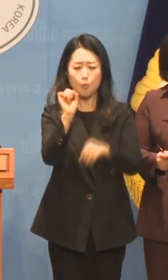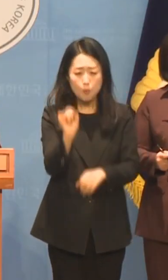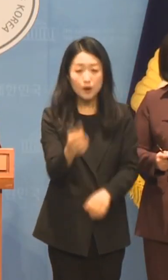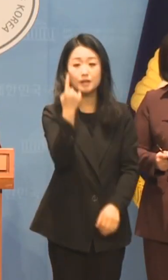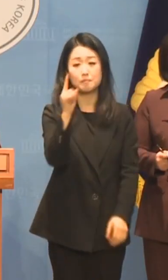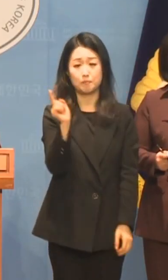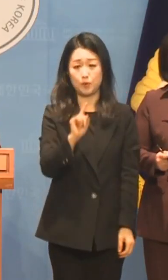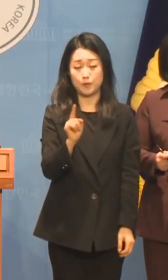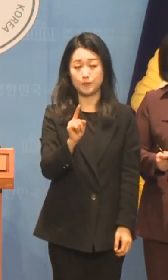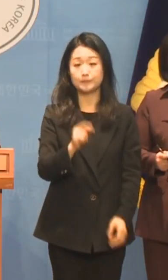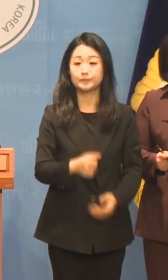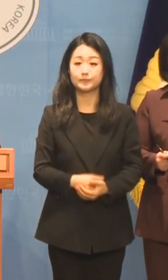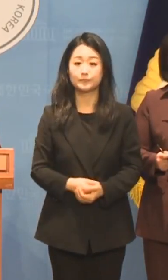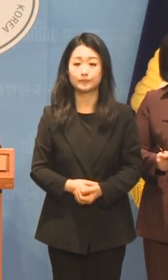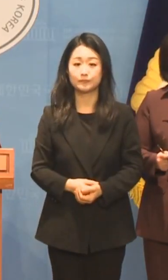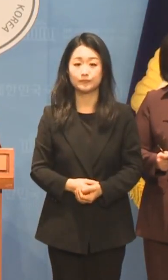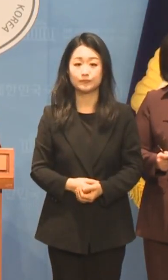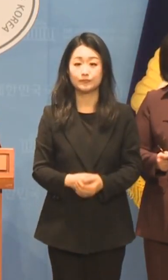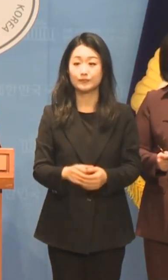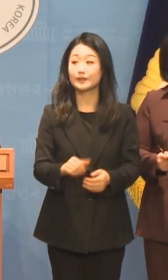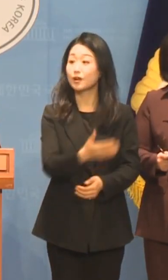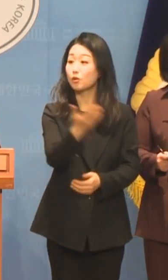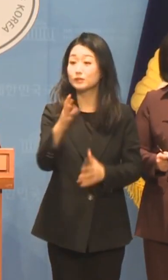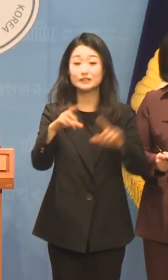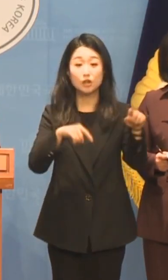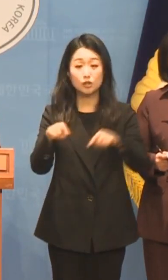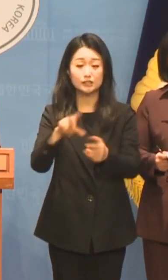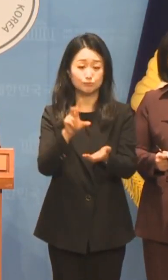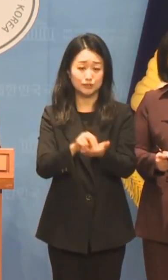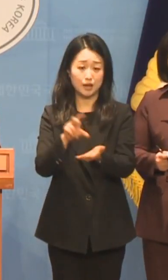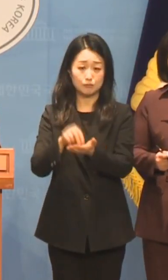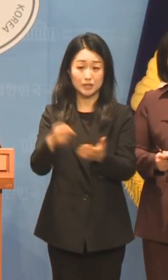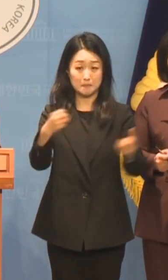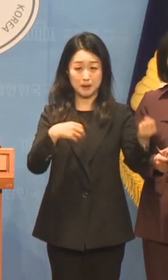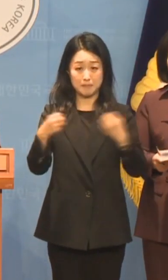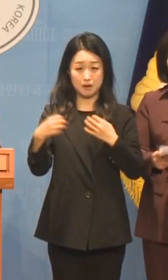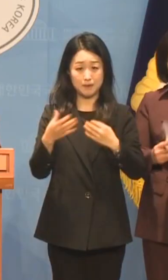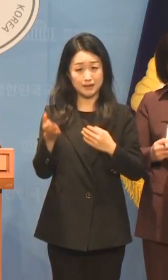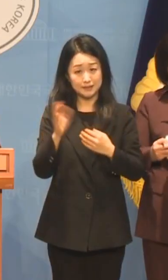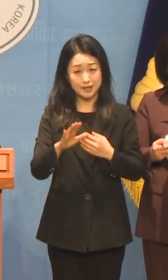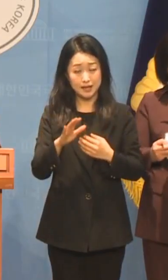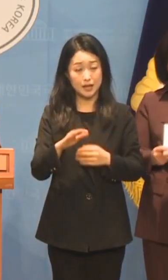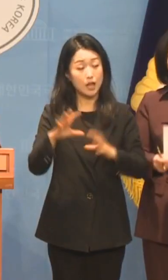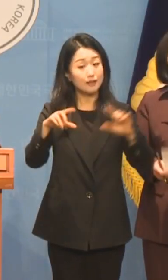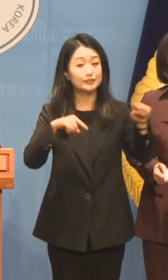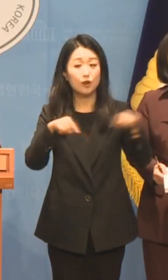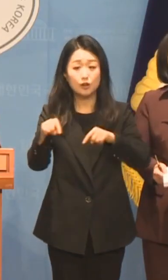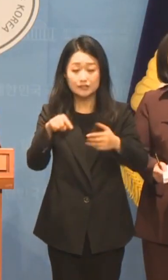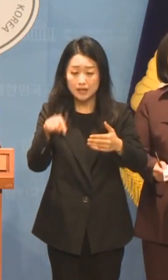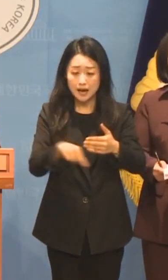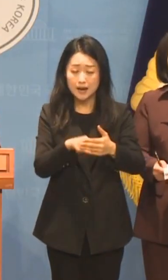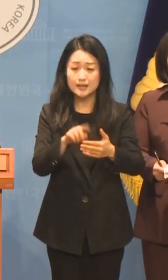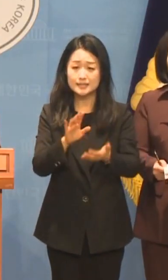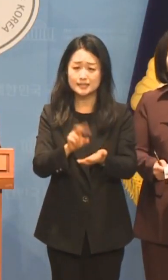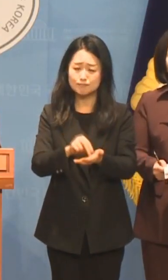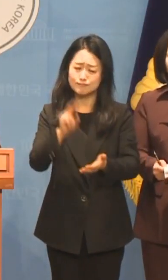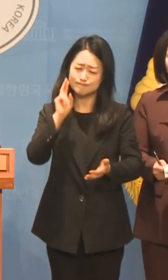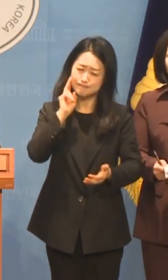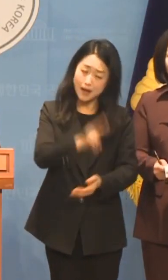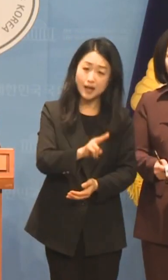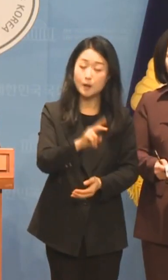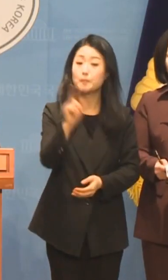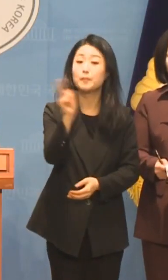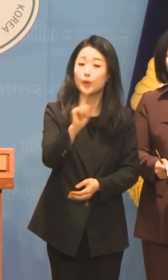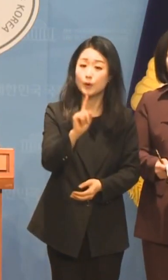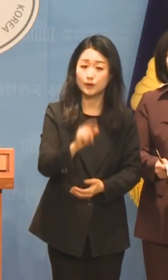원인은 무엇일까요? 모두들 정치가 문제라고 하는데 과연 우리 정치에서 심각한 문제는